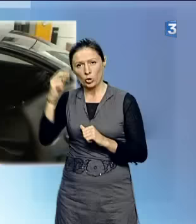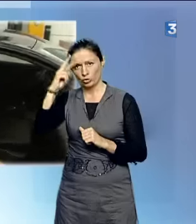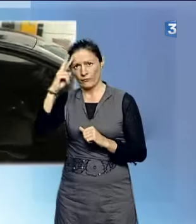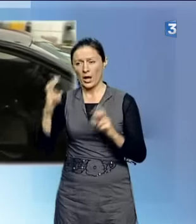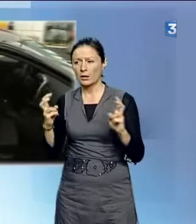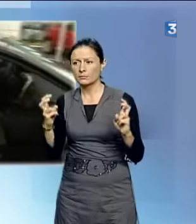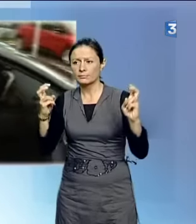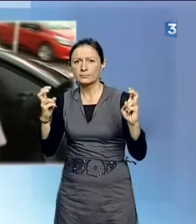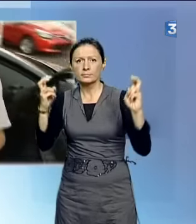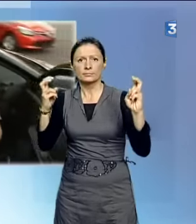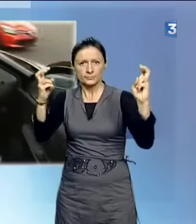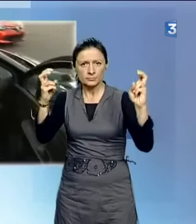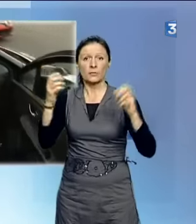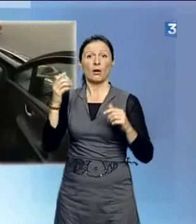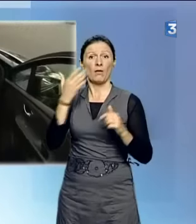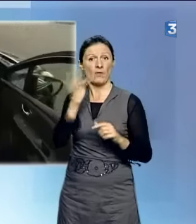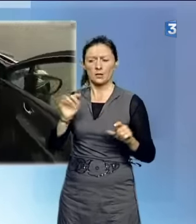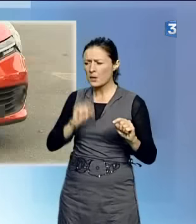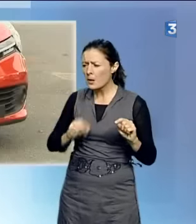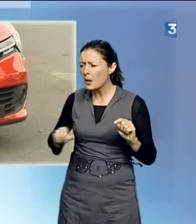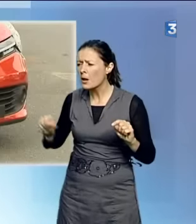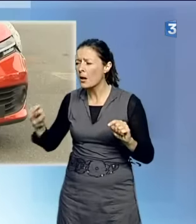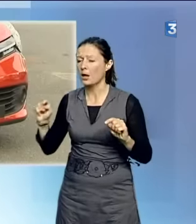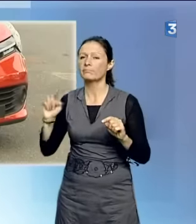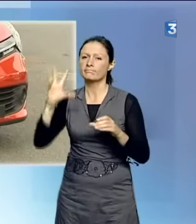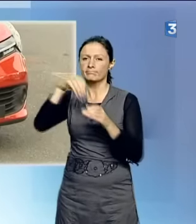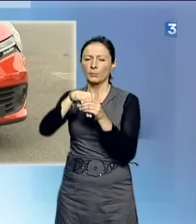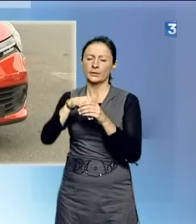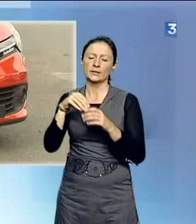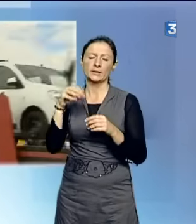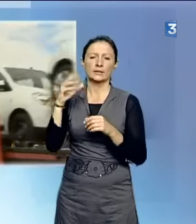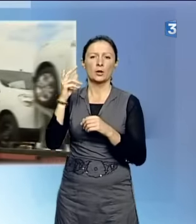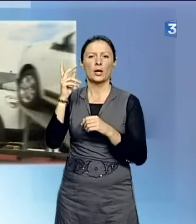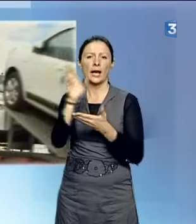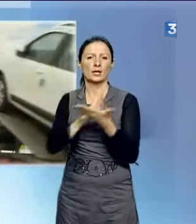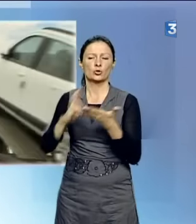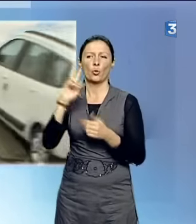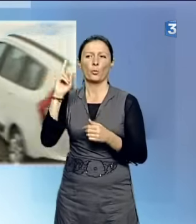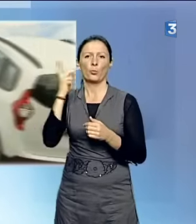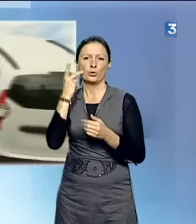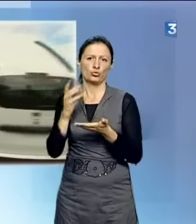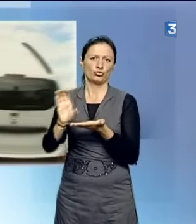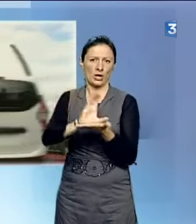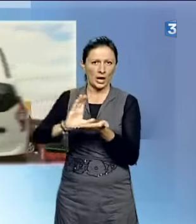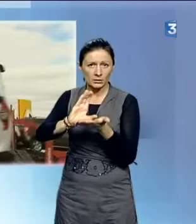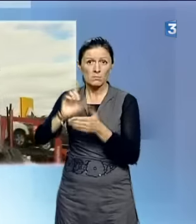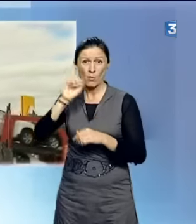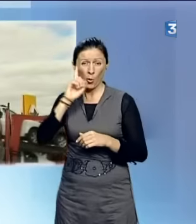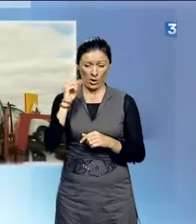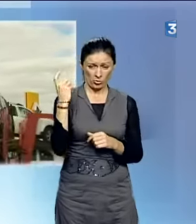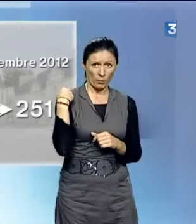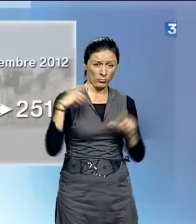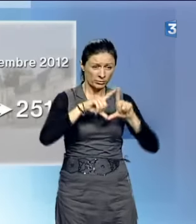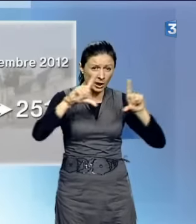Une mesure mise en place par certaines régions, dont le Poitou-Charentes, pour compenser la baisse des immatriculations.